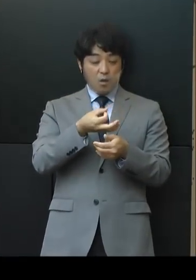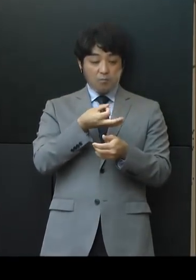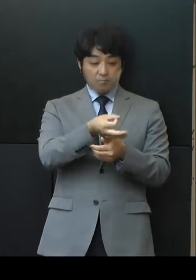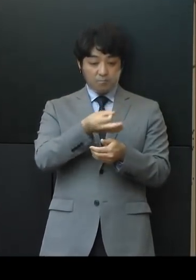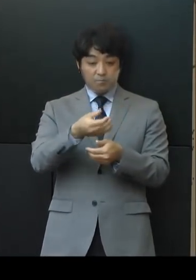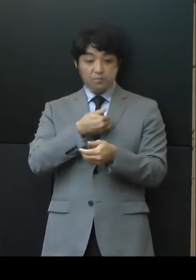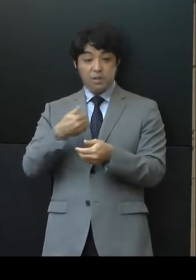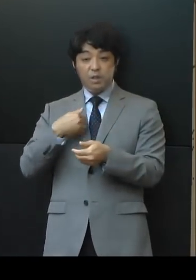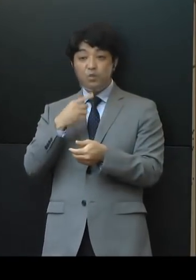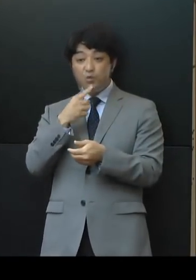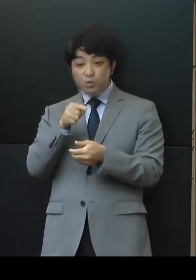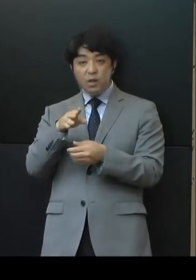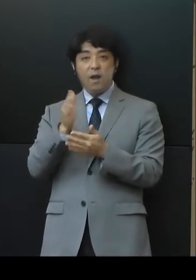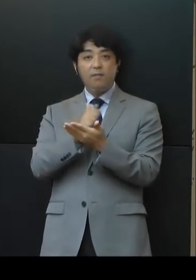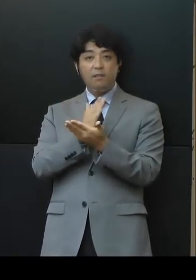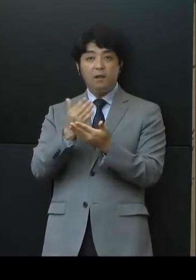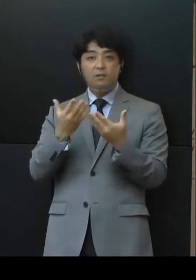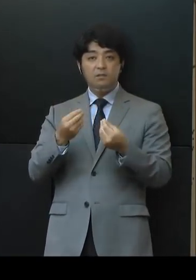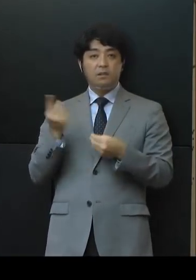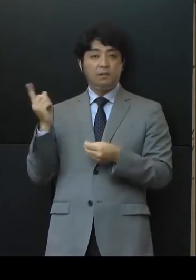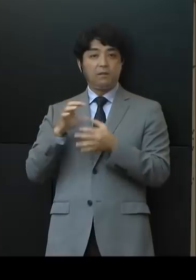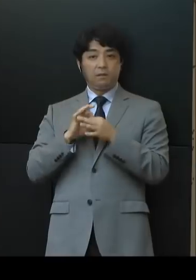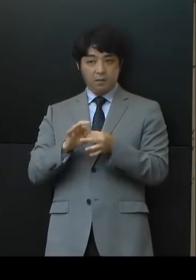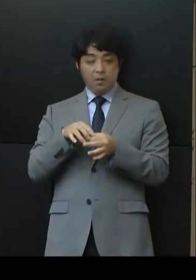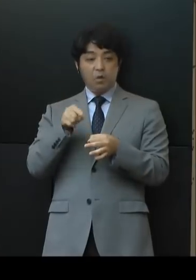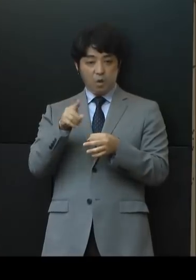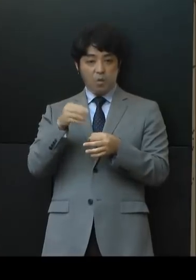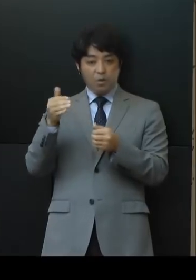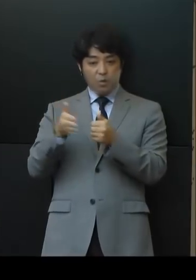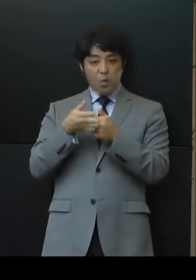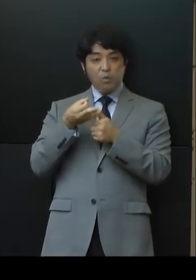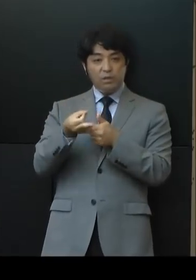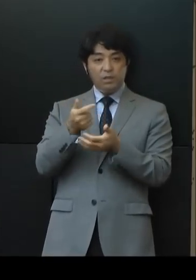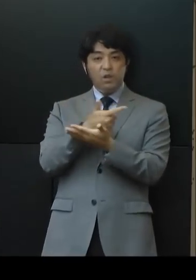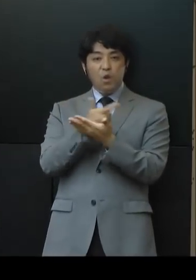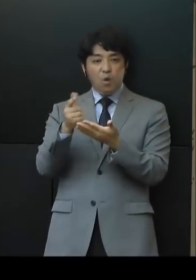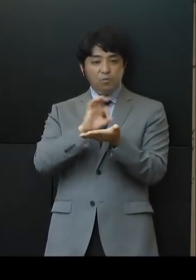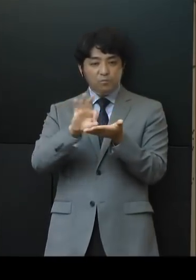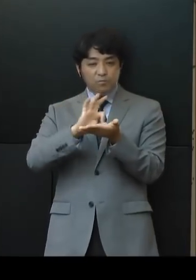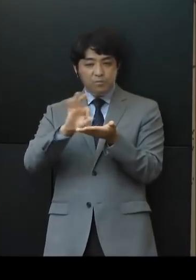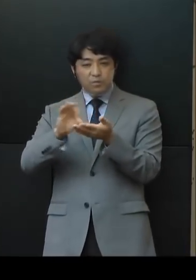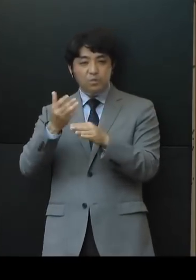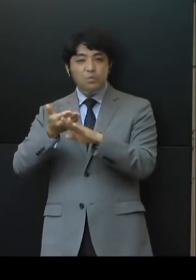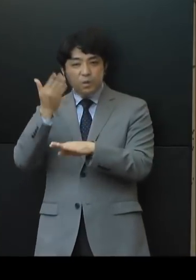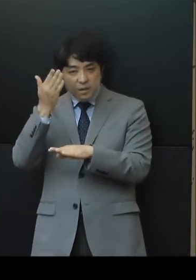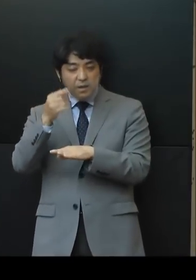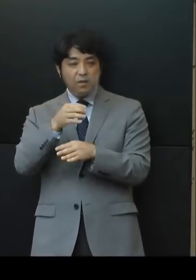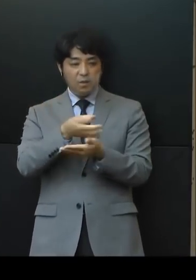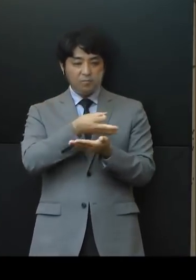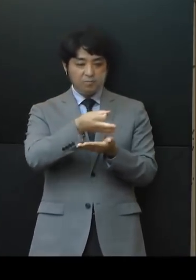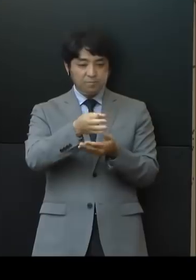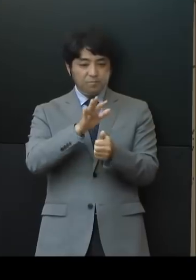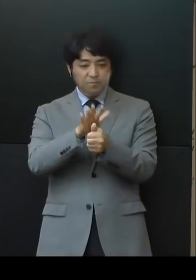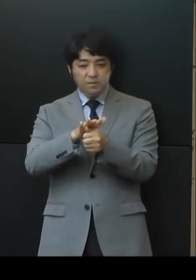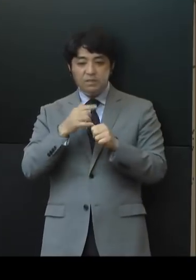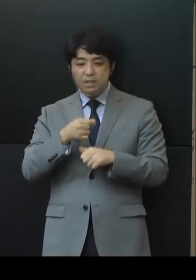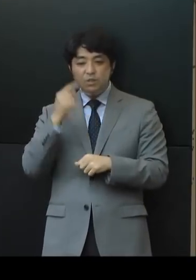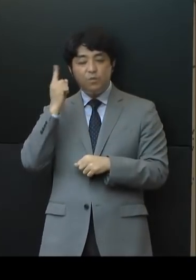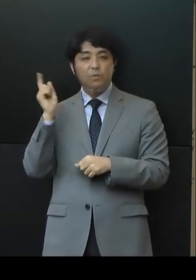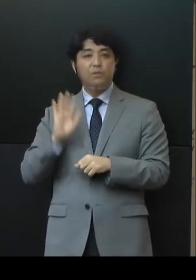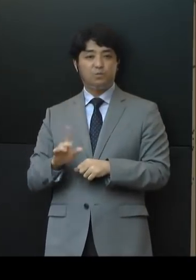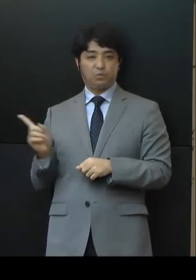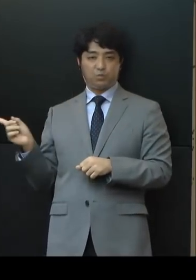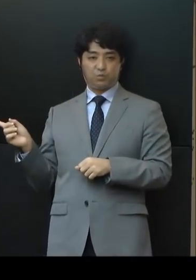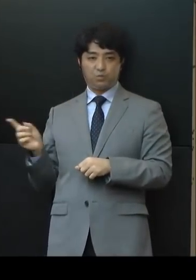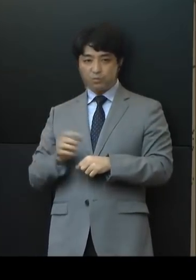ような判断がございましたので、そういった事業も活用しながら、事業をですね、円滑に実施していきたいというふうに考えています。 本